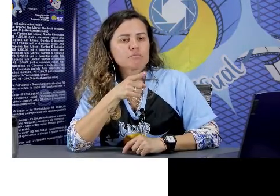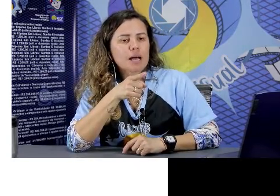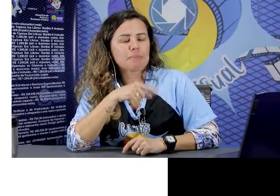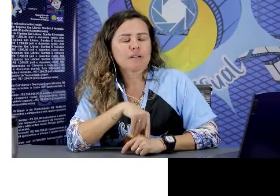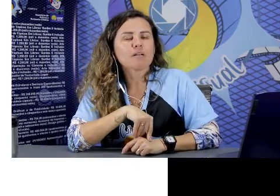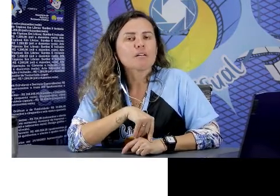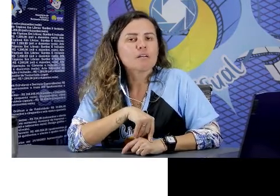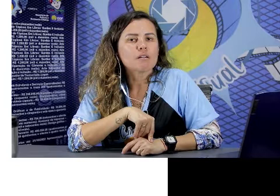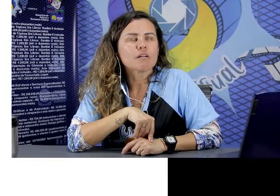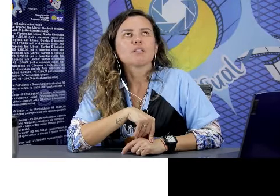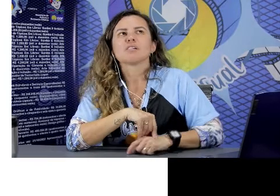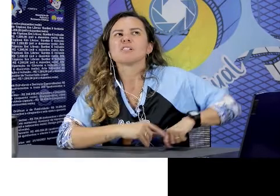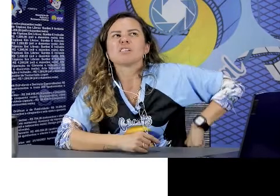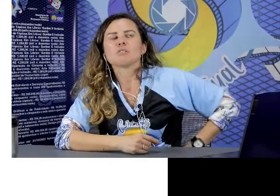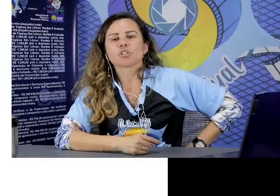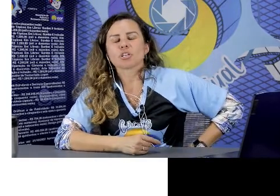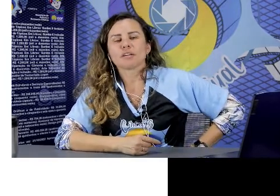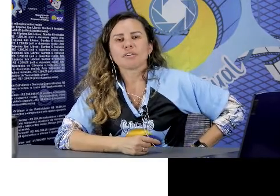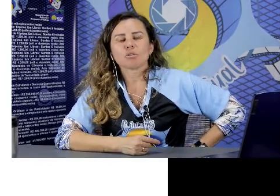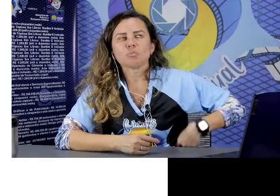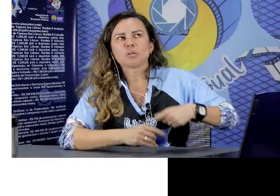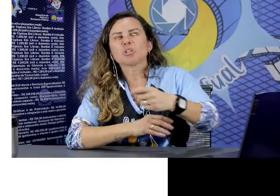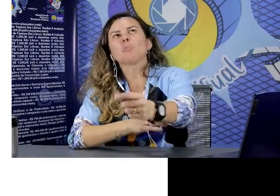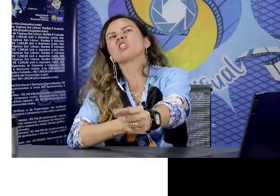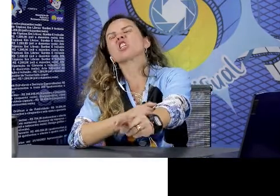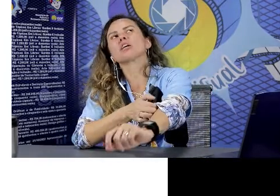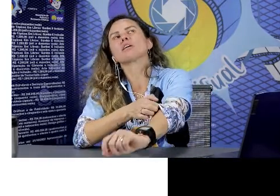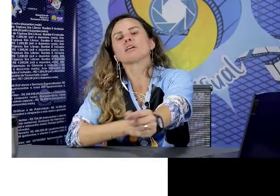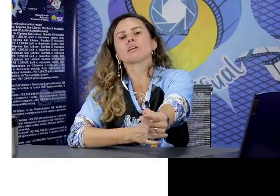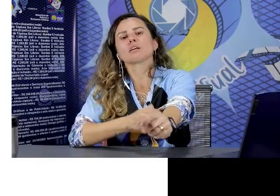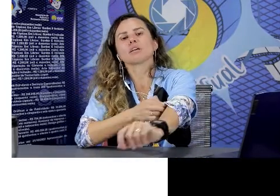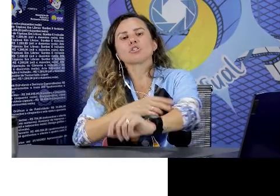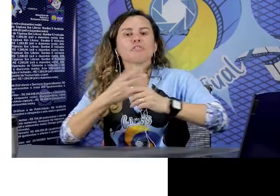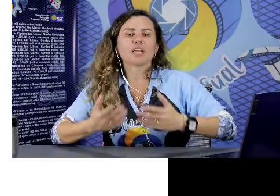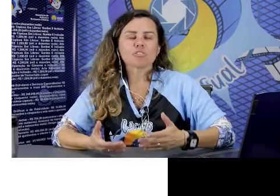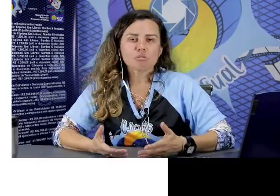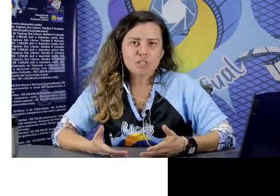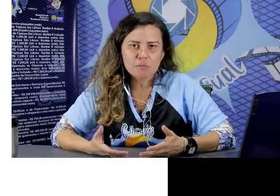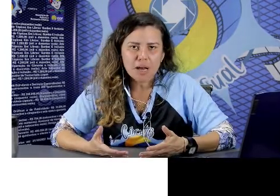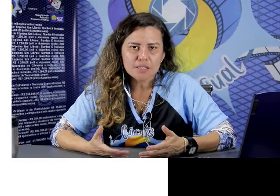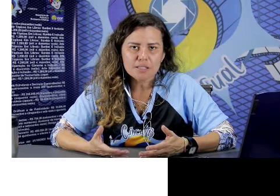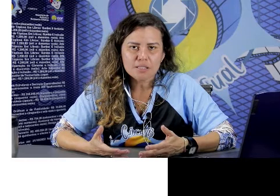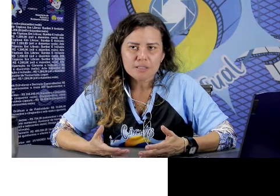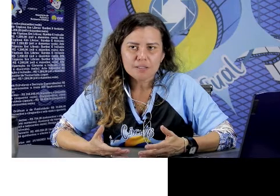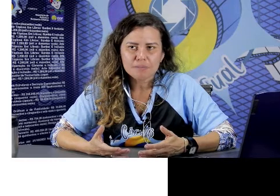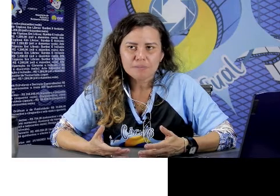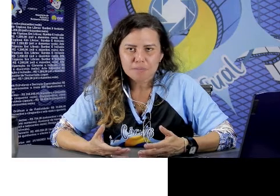tapa. Eu acho que ela falou para eu não mexer, diferente dos animais, não é